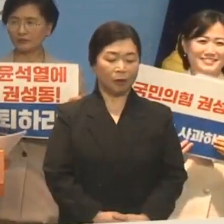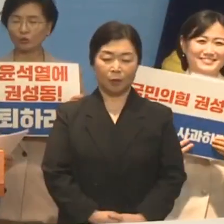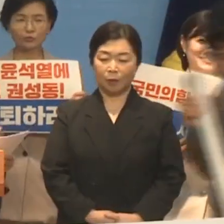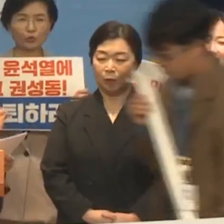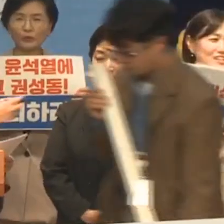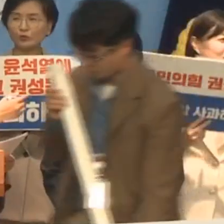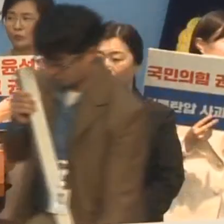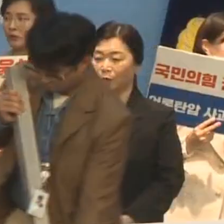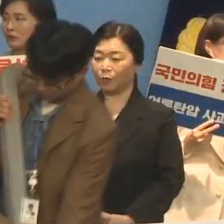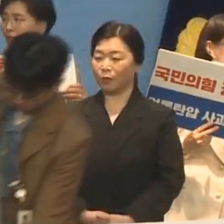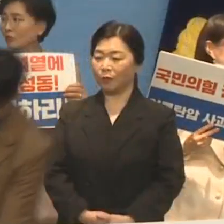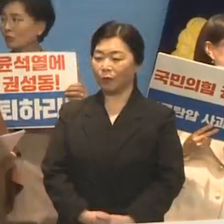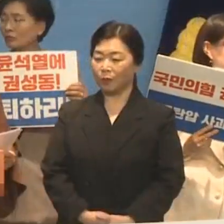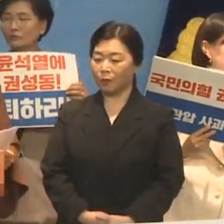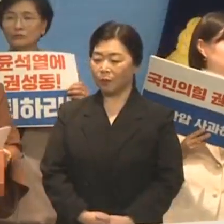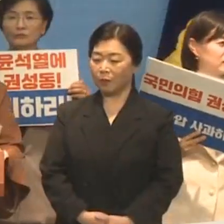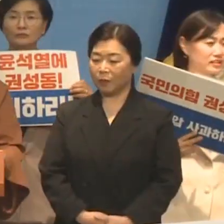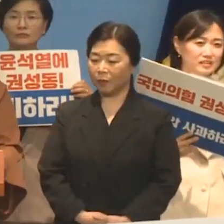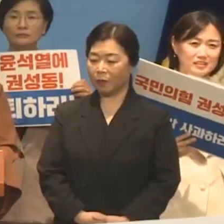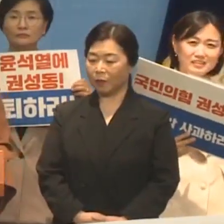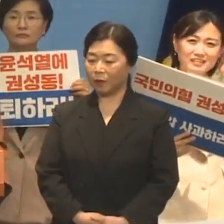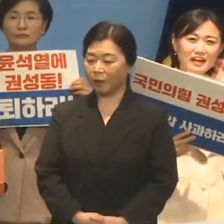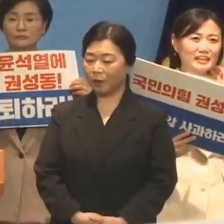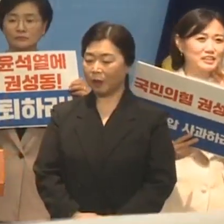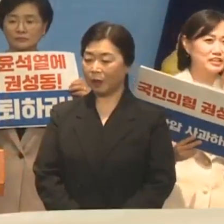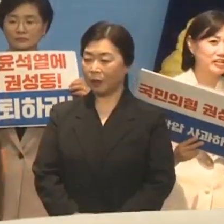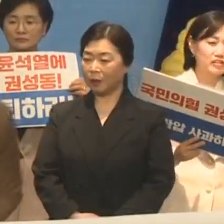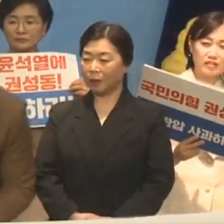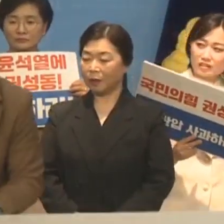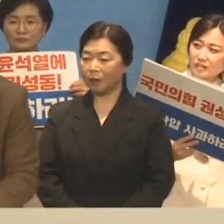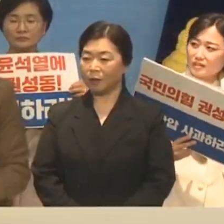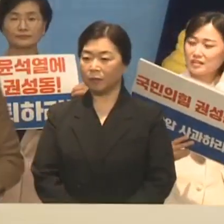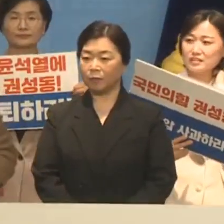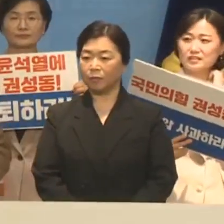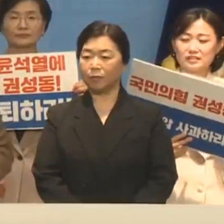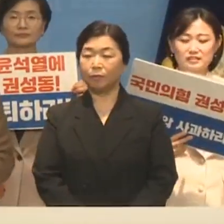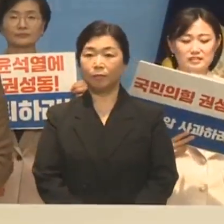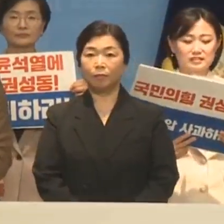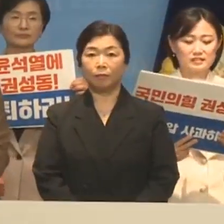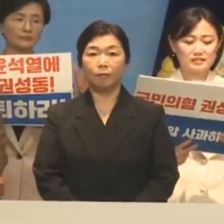기자회견 누구 두 그게 분이 있는 거죠? 네. 그냥 해. 그래요?